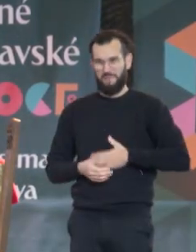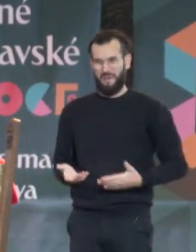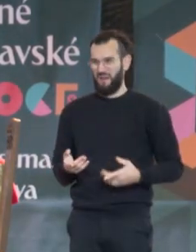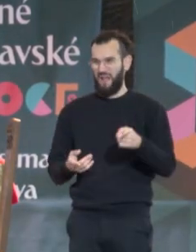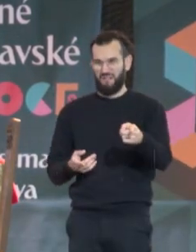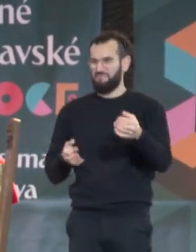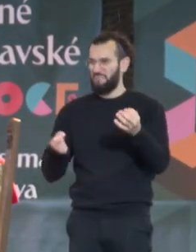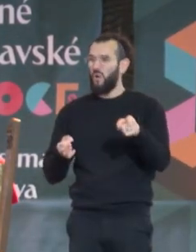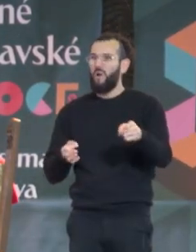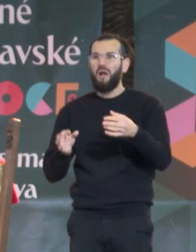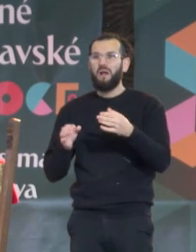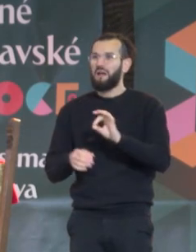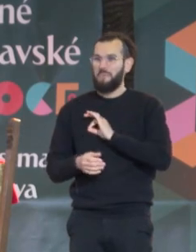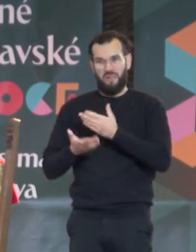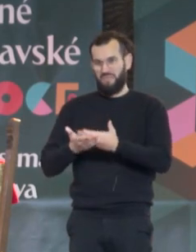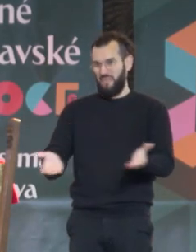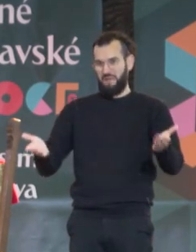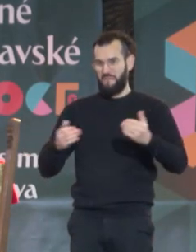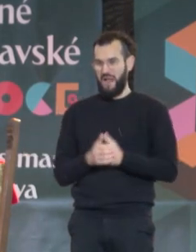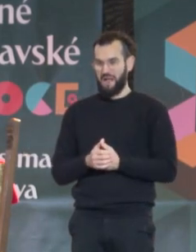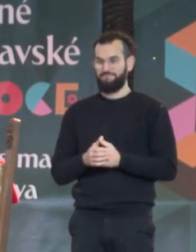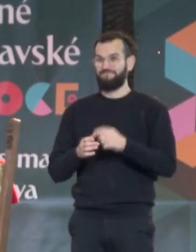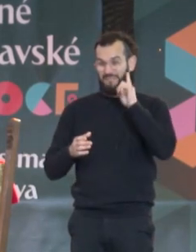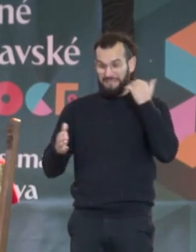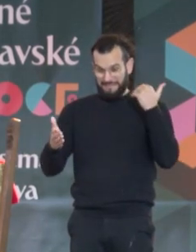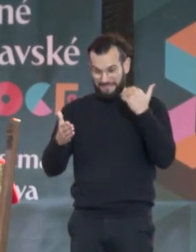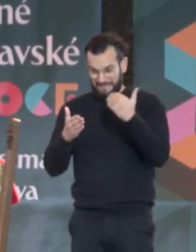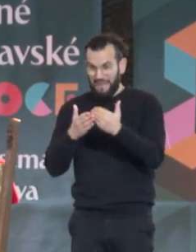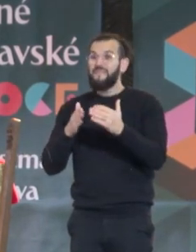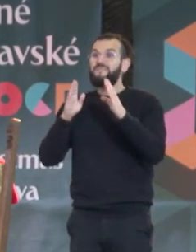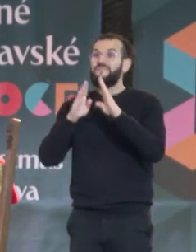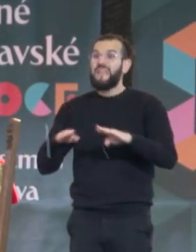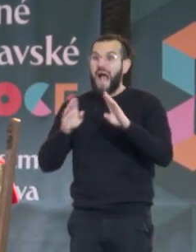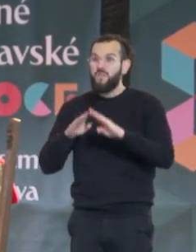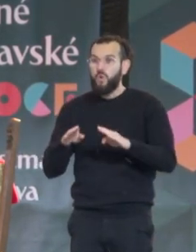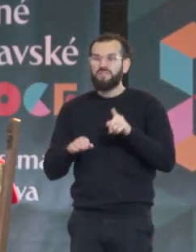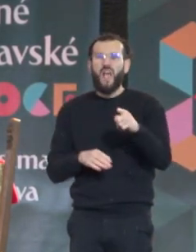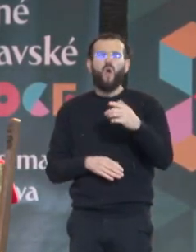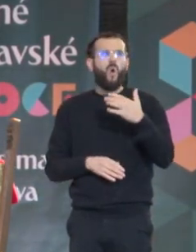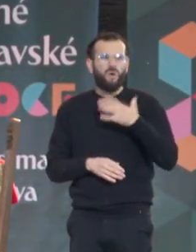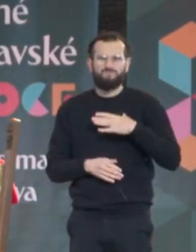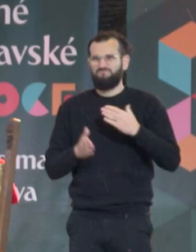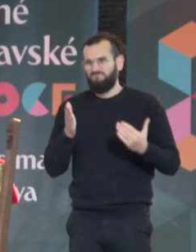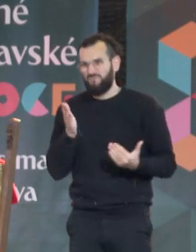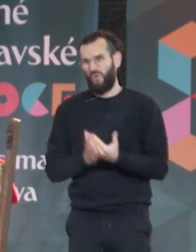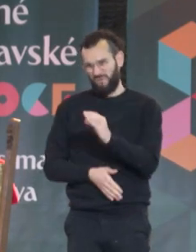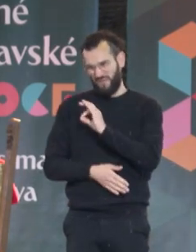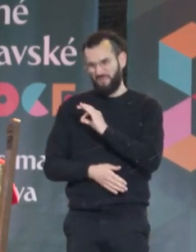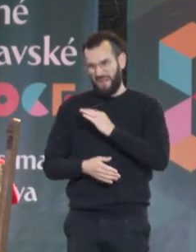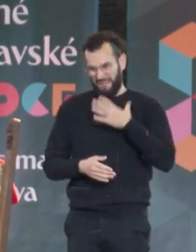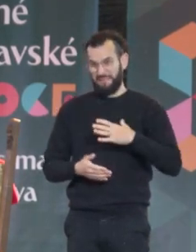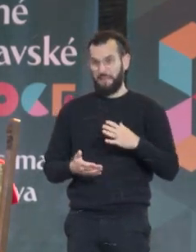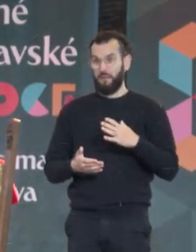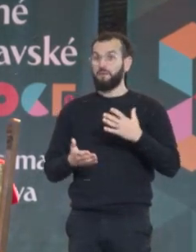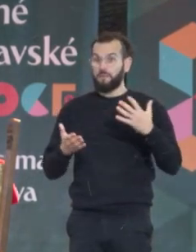žiadnych kamarátov. A takto pred Vianocami si veľmi želá mať nejakého nového kamaráta. No a to sa mu